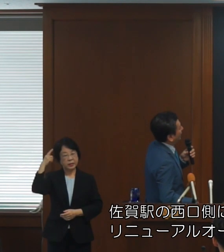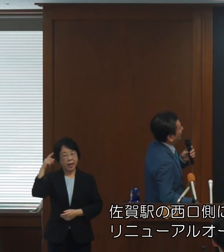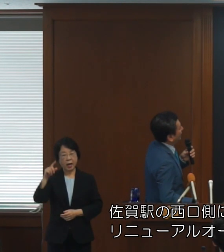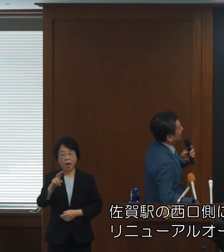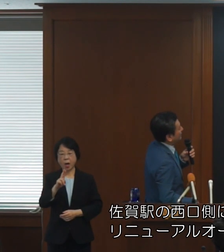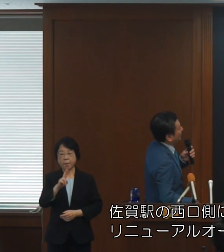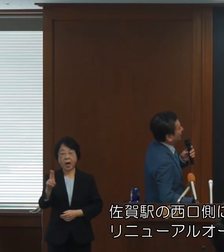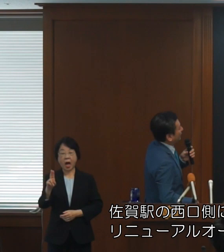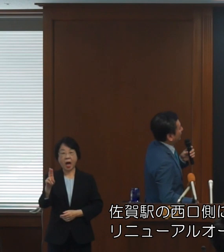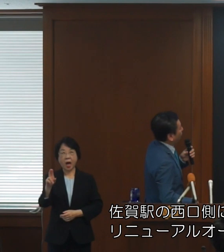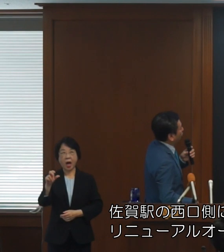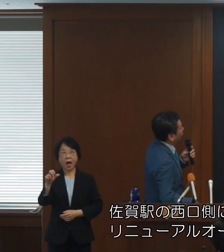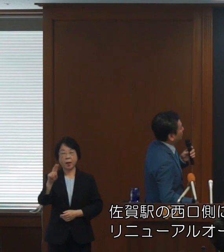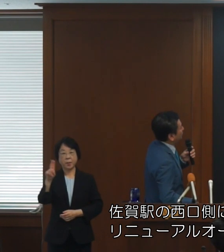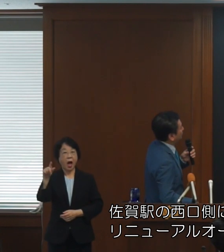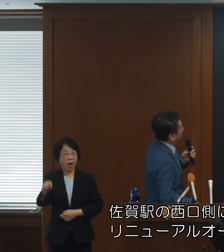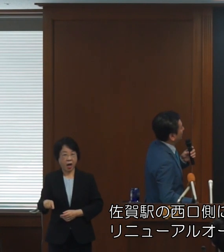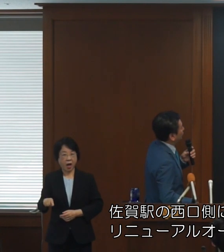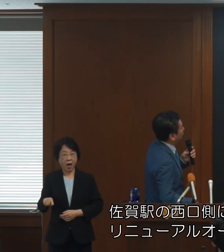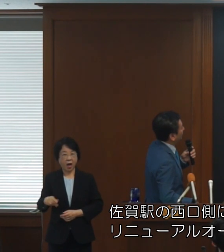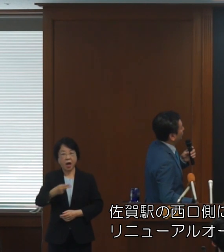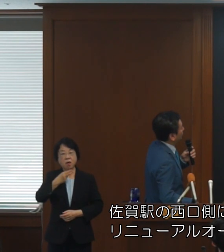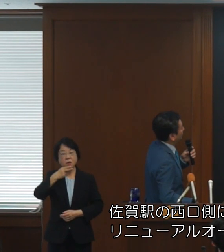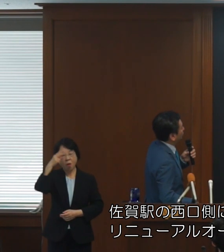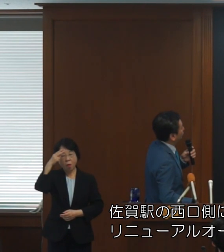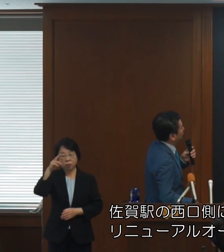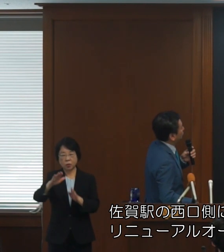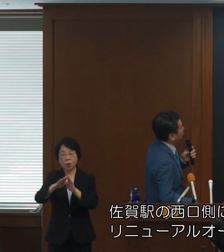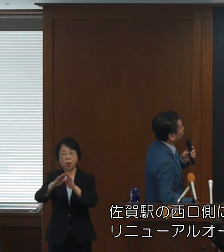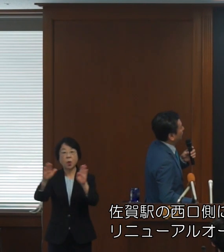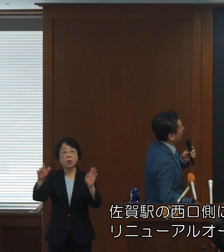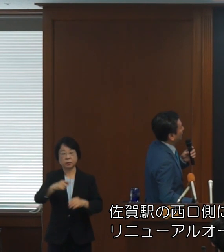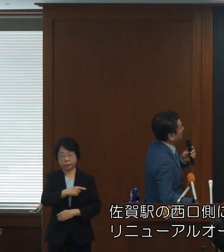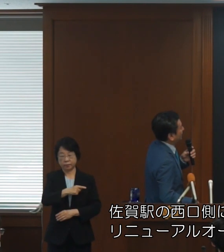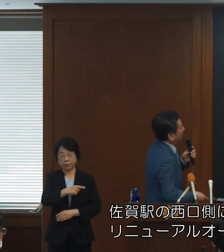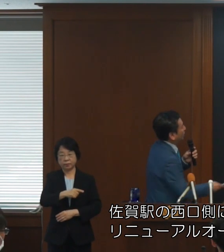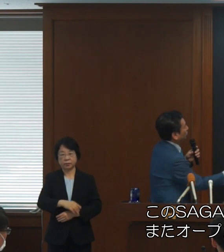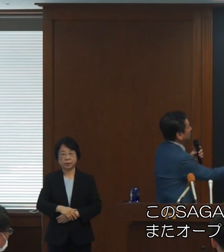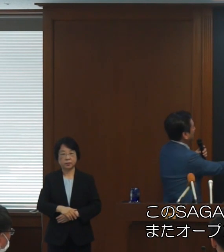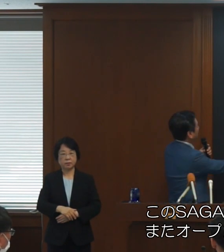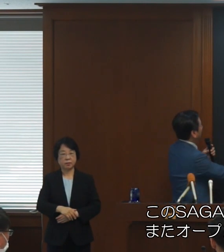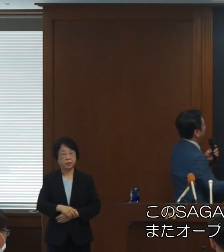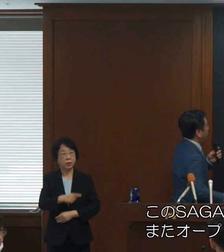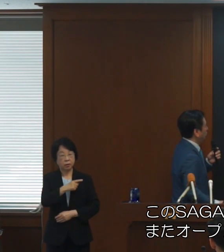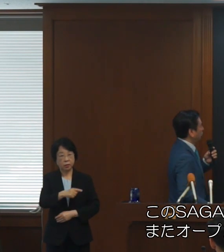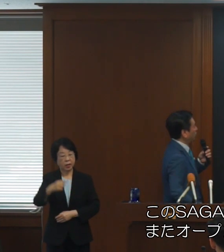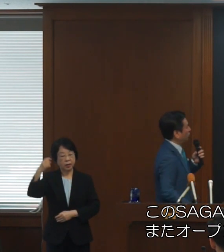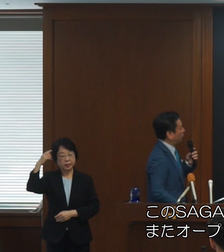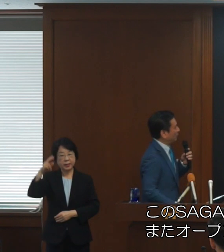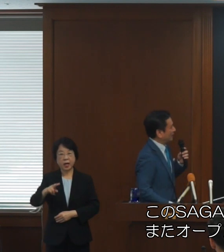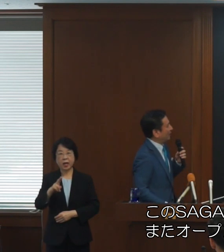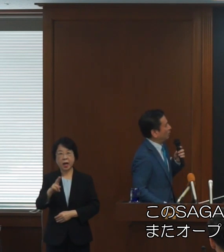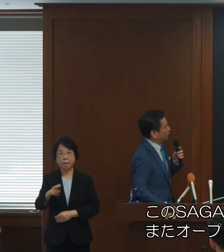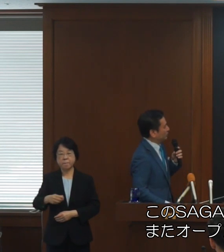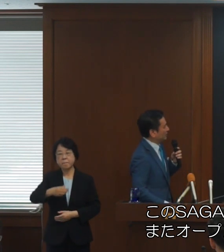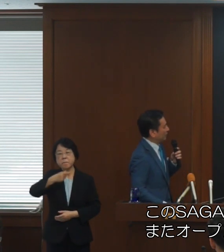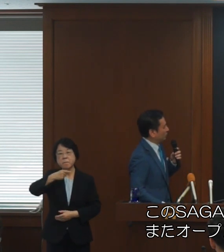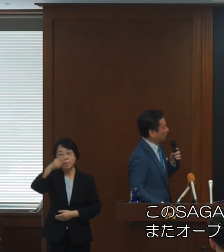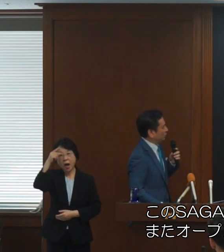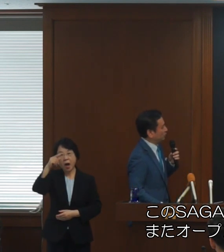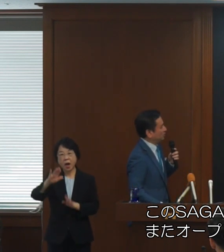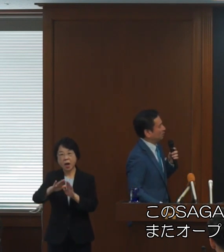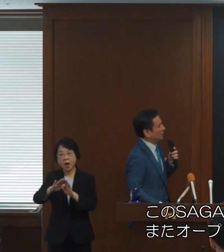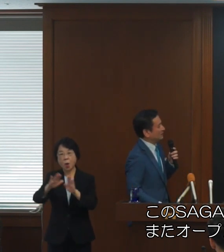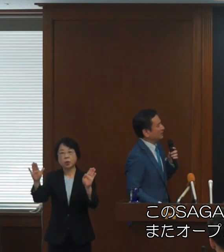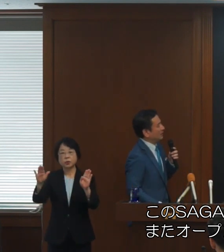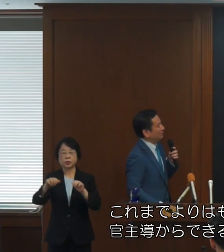ことで佐賀駅の西口がリニューアルオープンすること合わせてこの佐賀バーをまたオープン